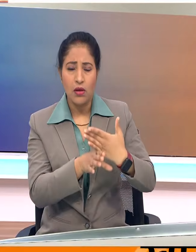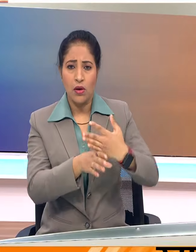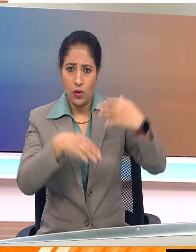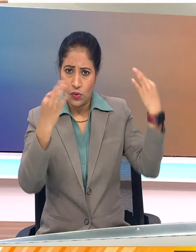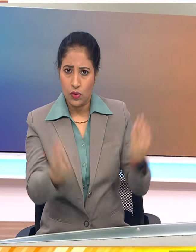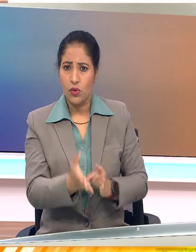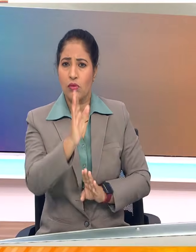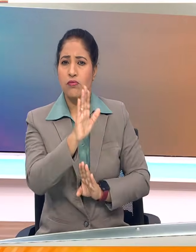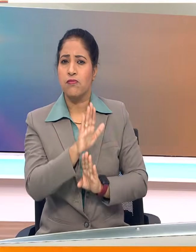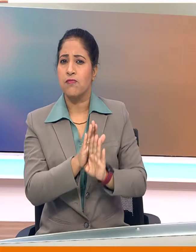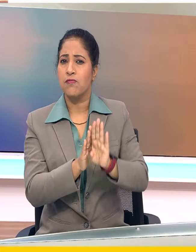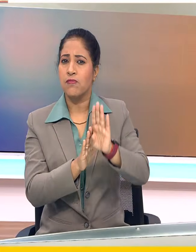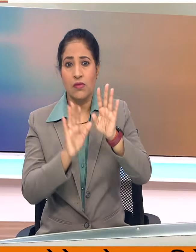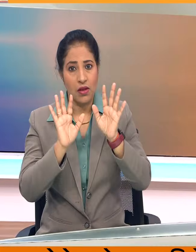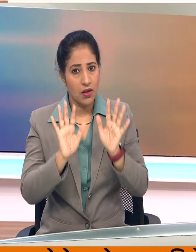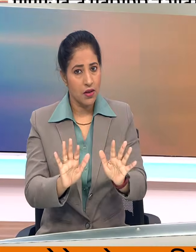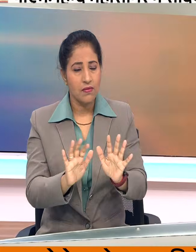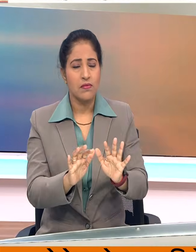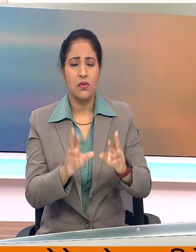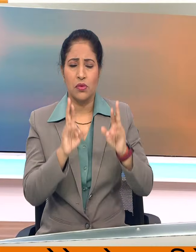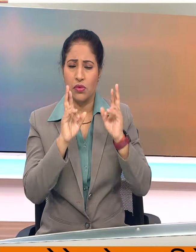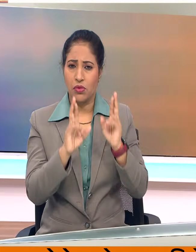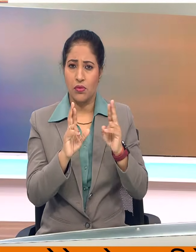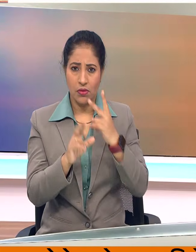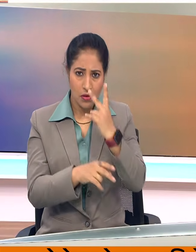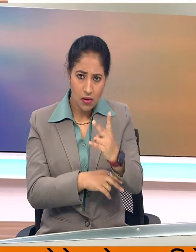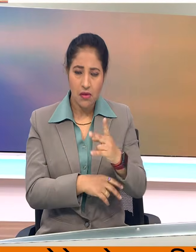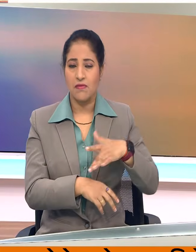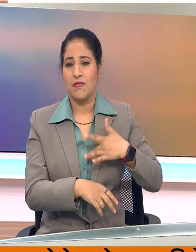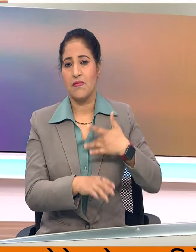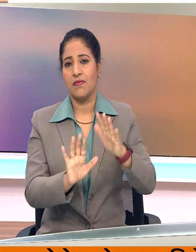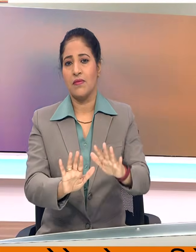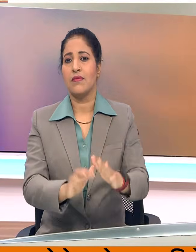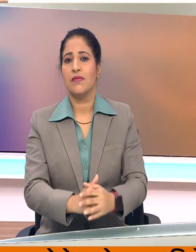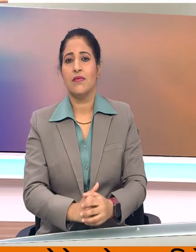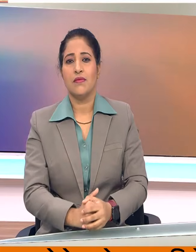को नई ऊंचाइयों पर ले जाने वाले माने जा रहे हैं।